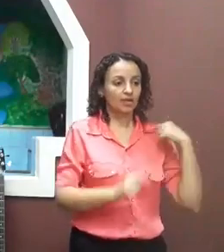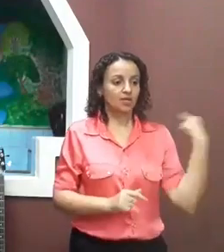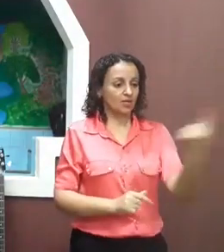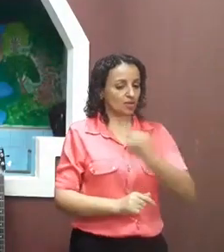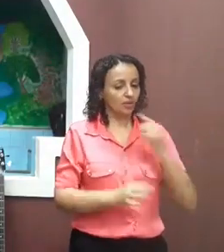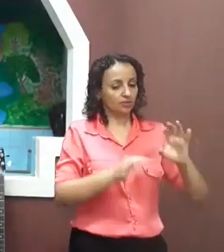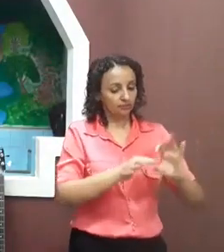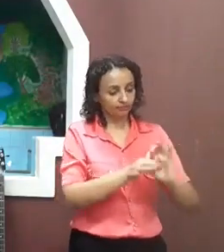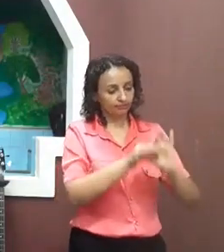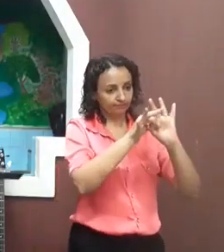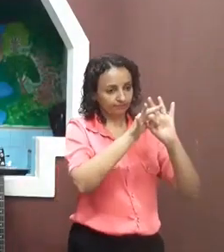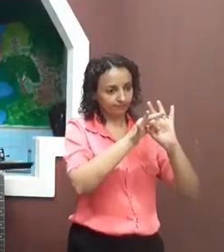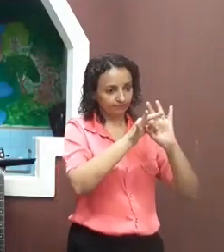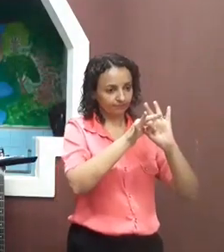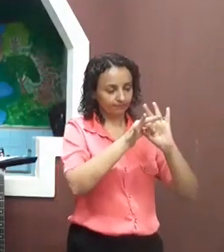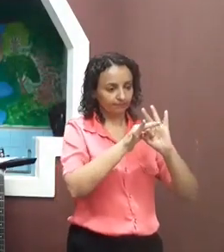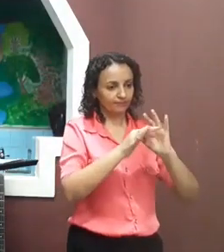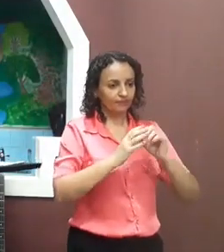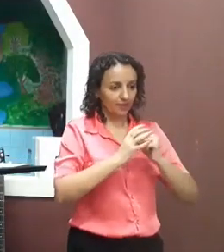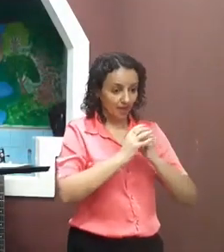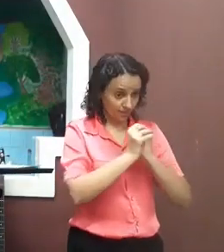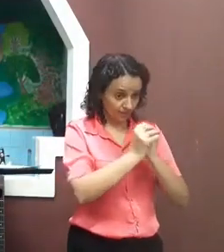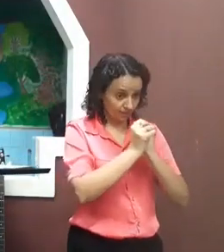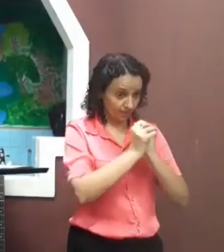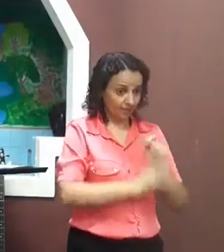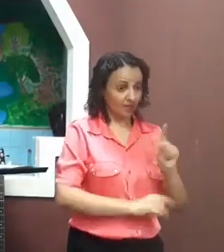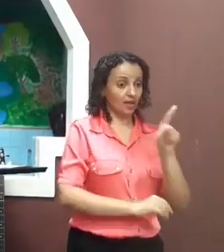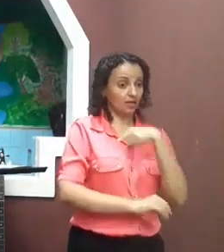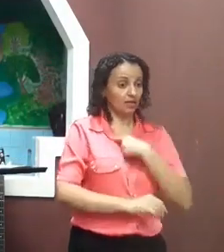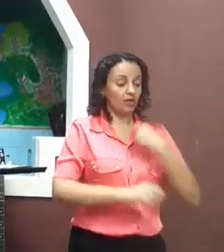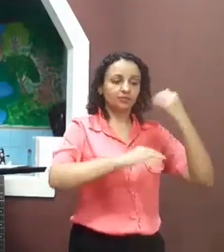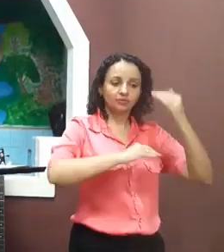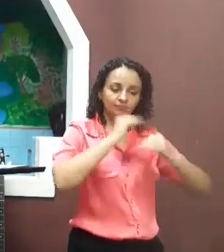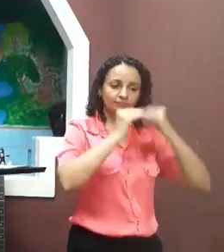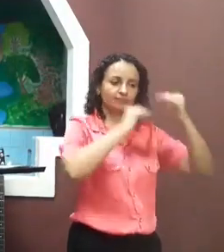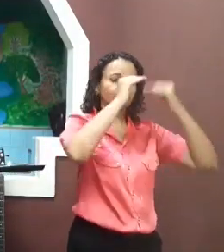gente precisa desenvolver a comunhão.